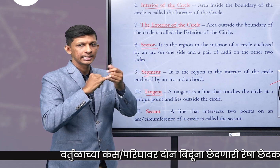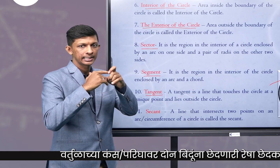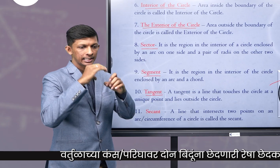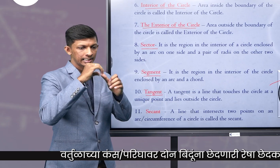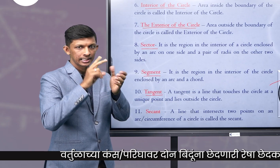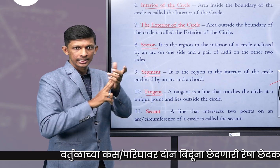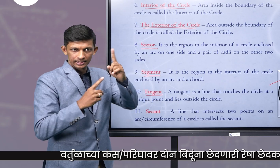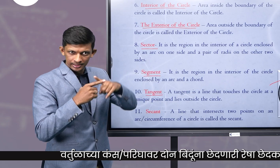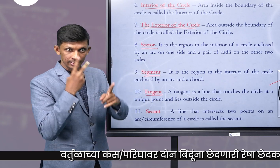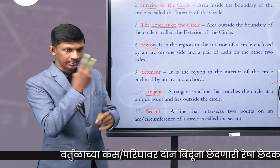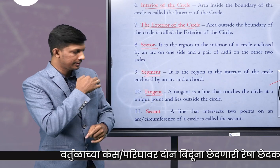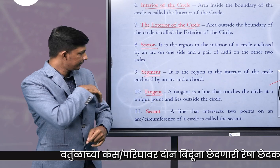छेदक म्हणतात.